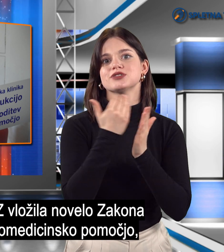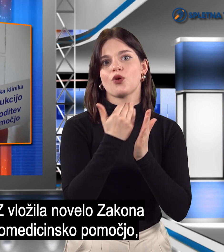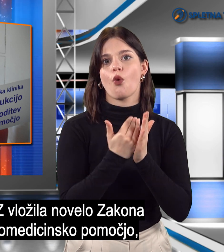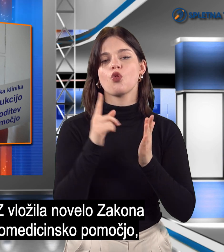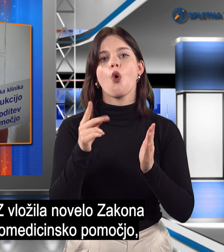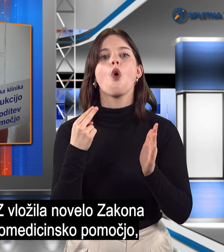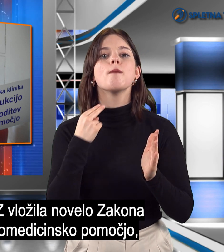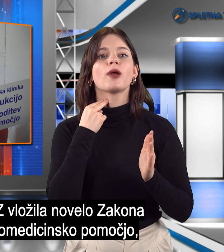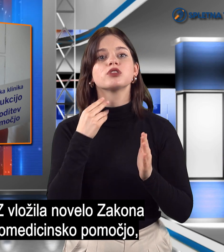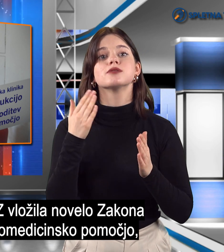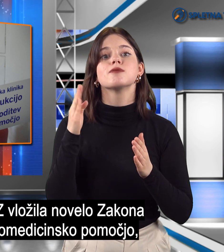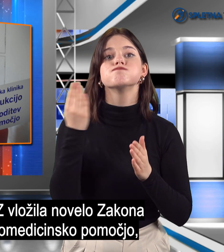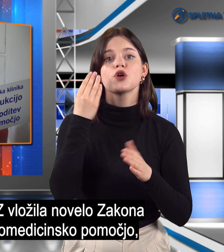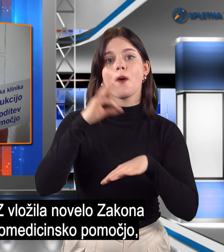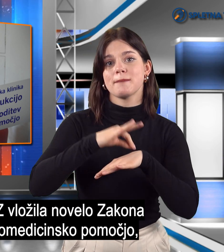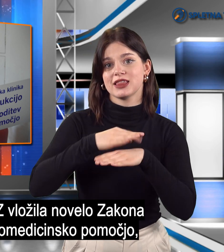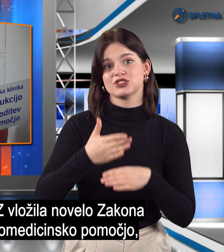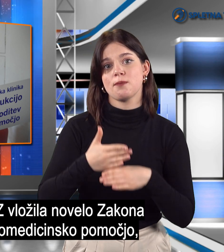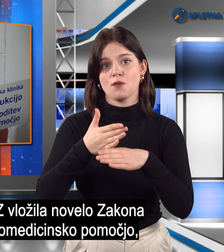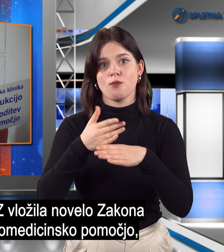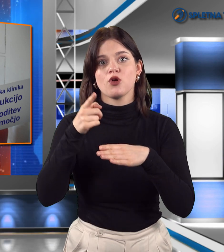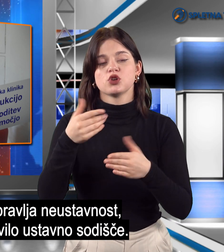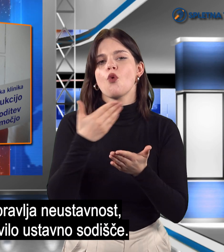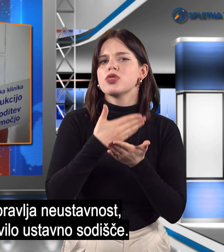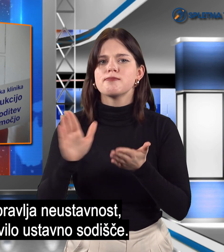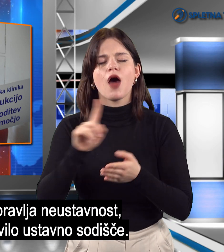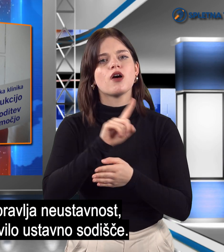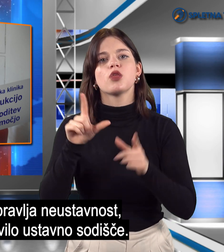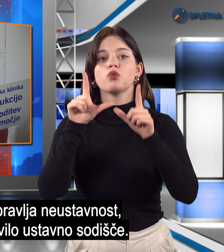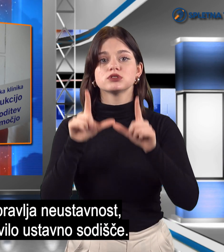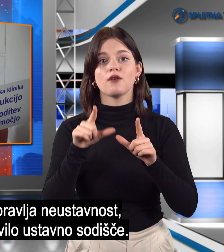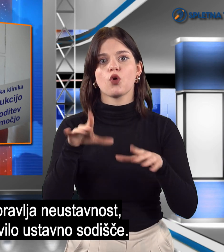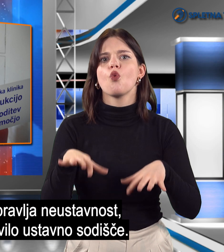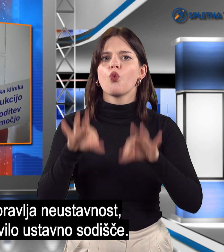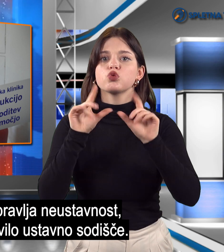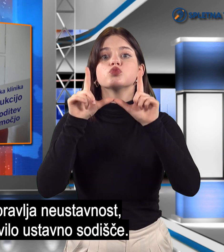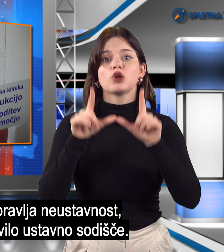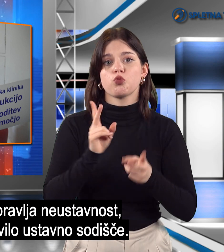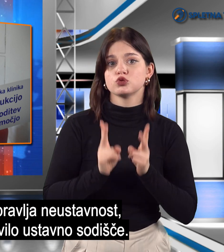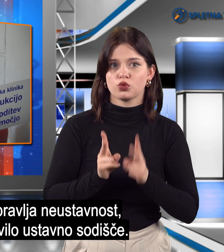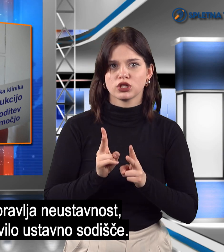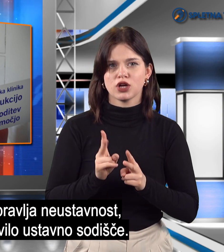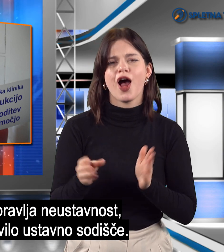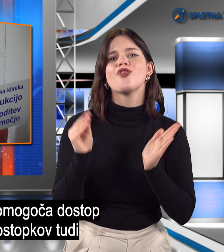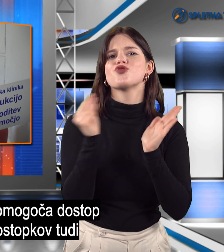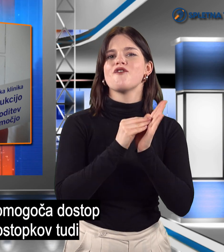mater. Koalicija je v DZ vložila novelo zakona o oploditvi z biomedicinsko pomočjo, s katero